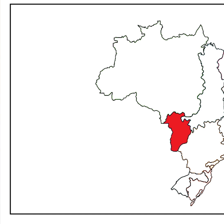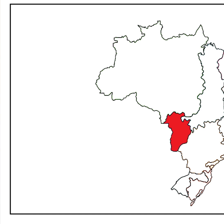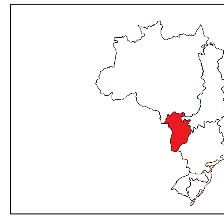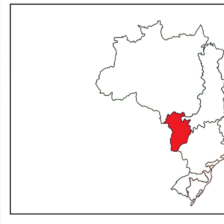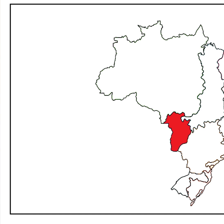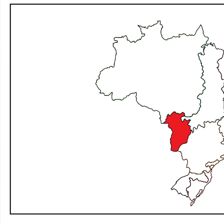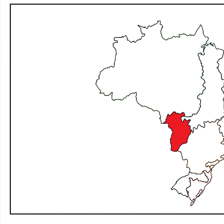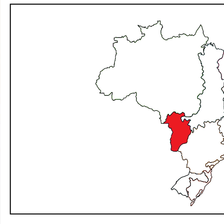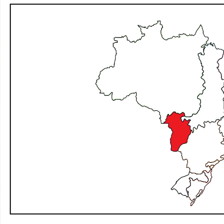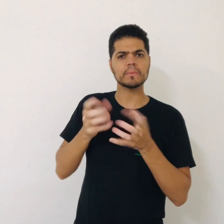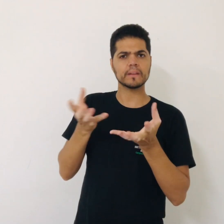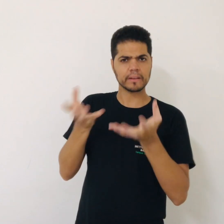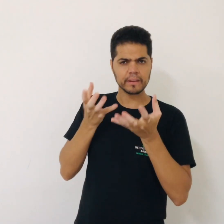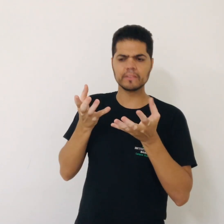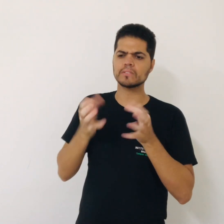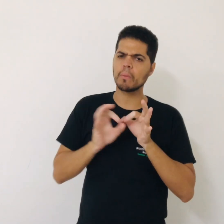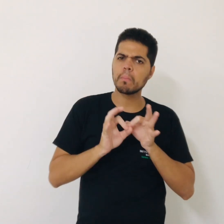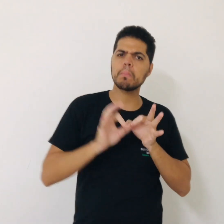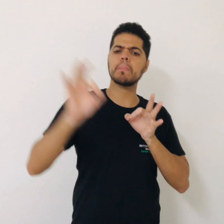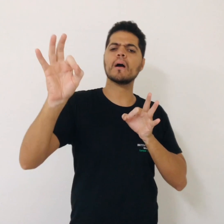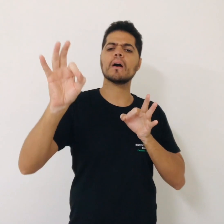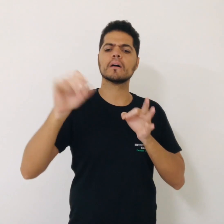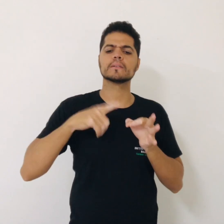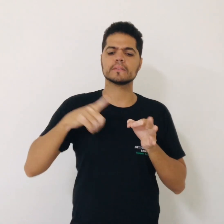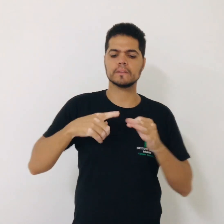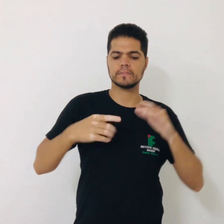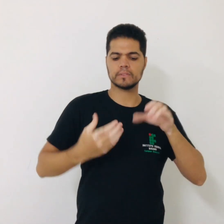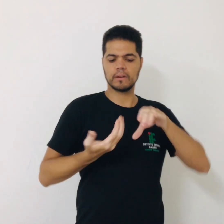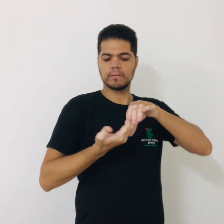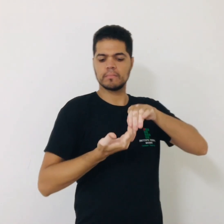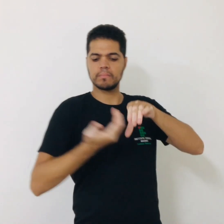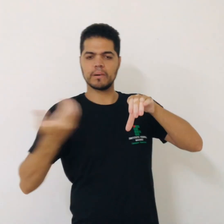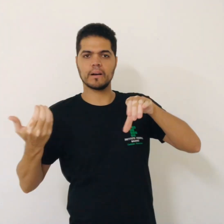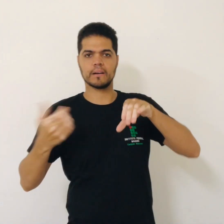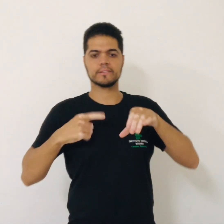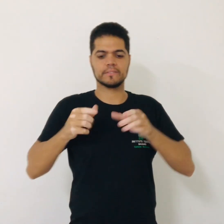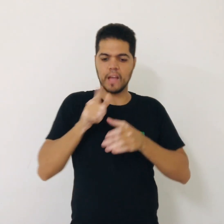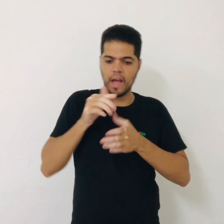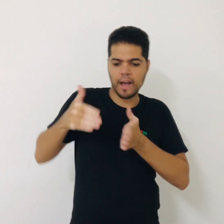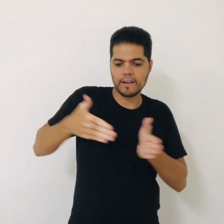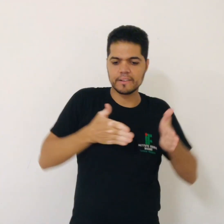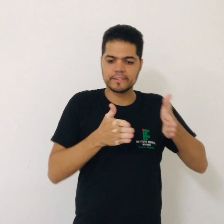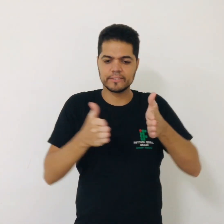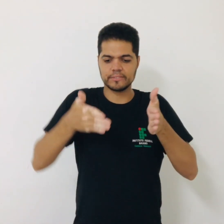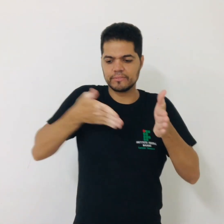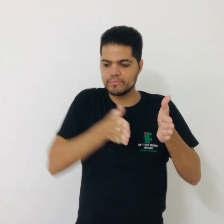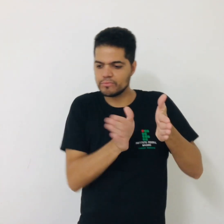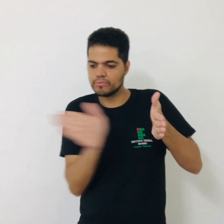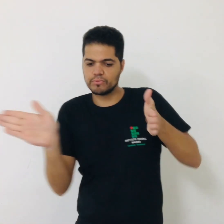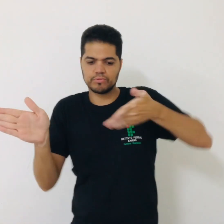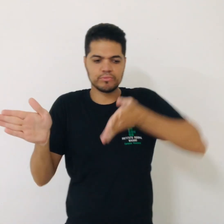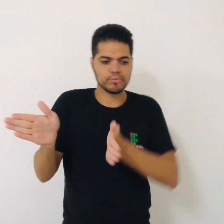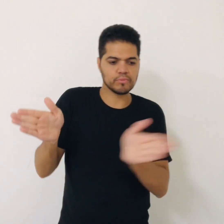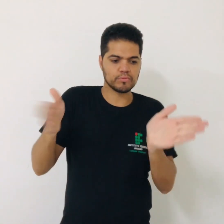não são banhadas naturalmente pelo rio, podem diminuir o fluxo de água até a foz,